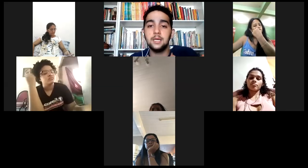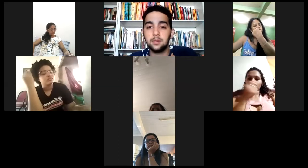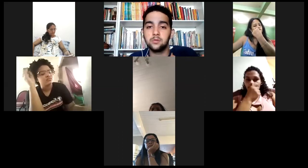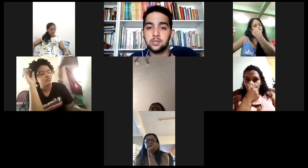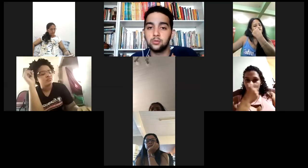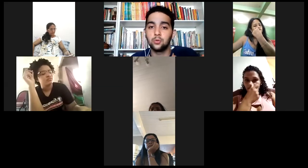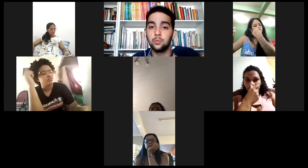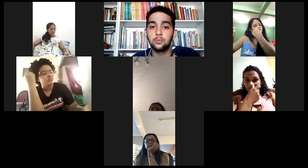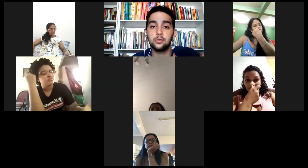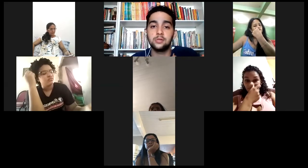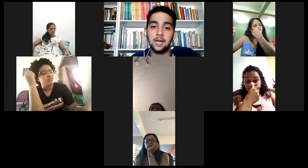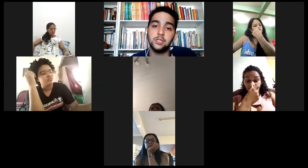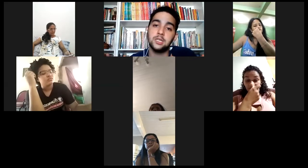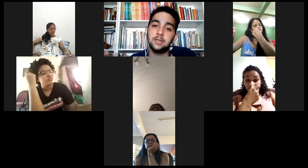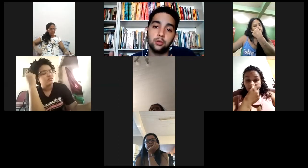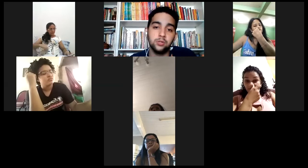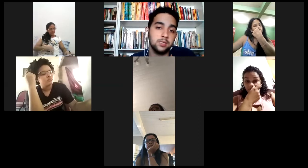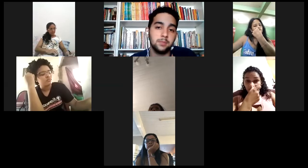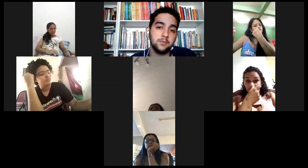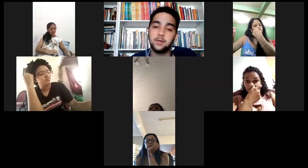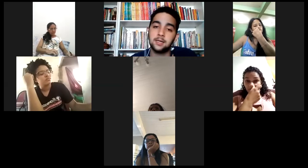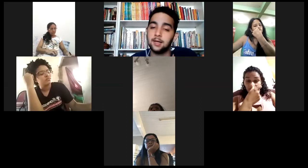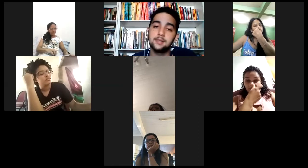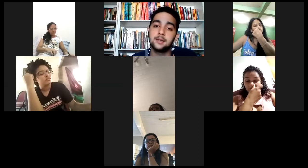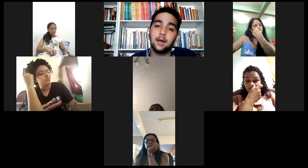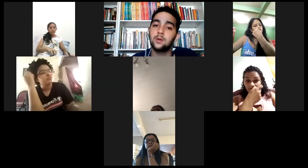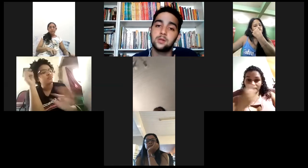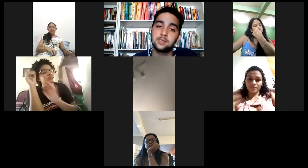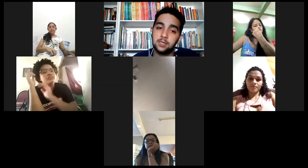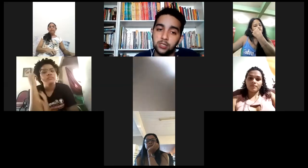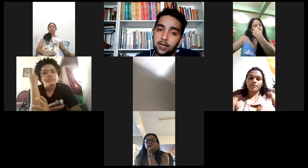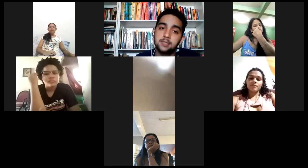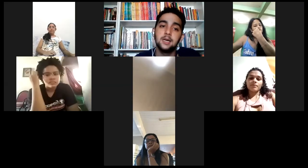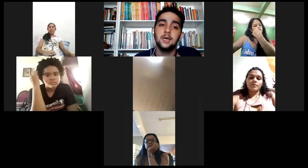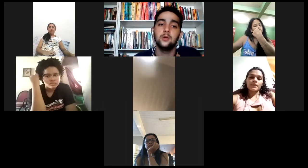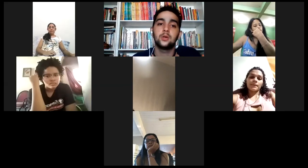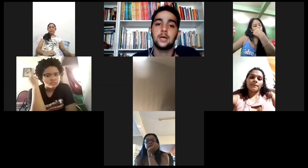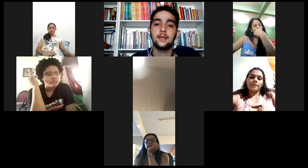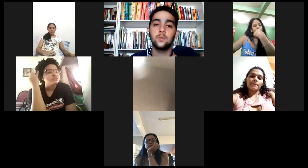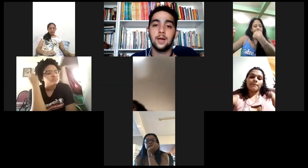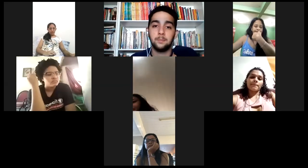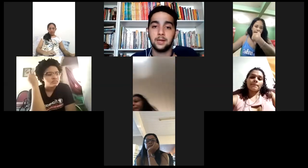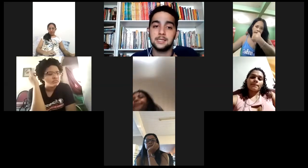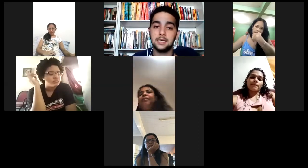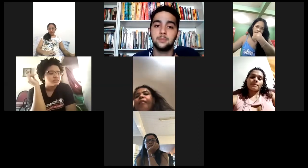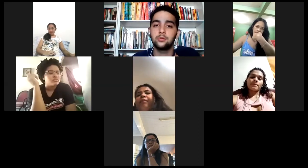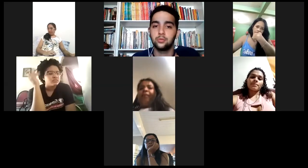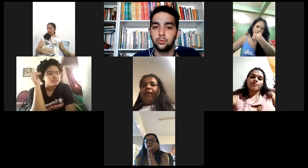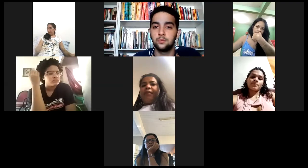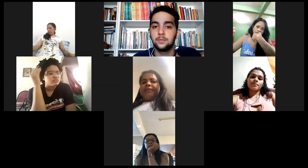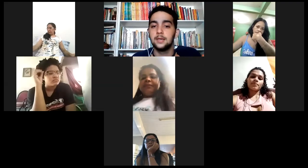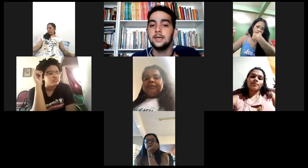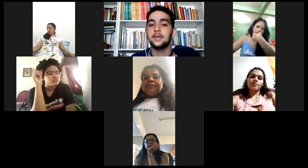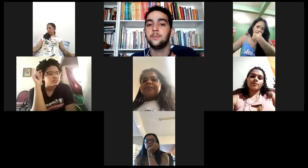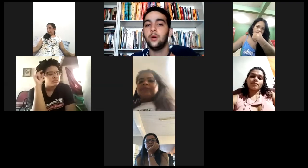o link para vocês no grupo sobre o site, em que tem todas especificadas lá, quais são as identidades e o que cada uma representa para o